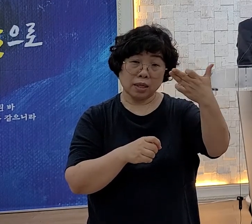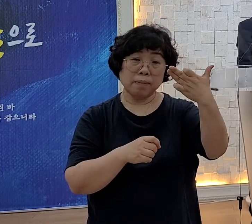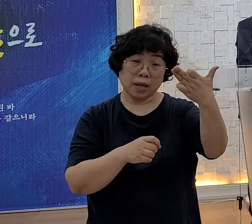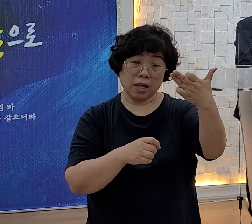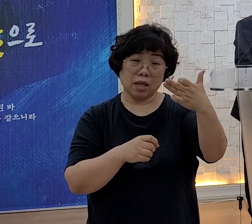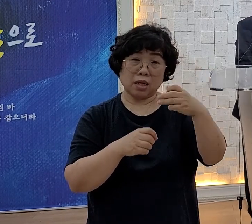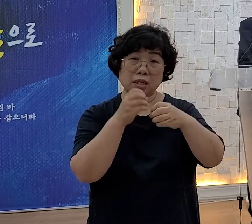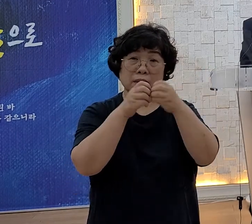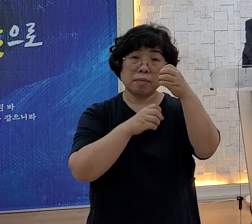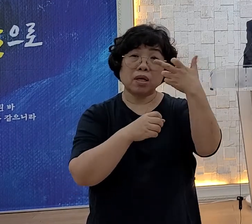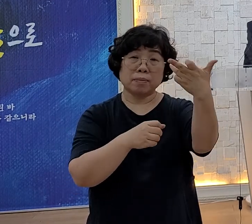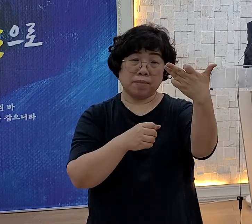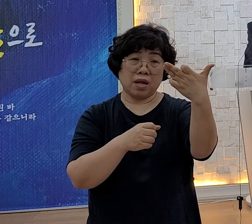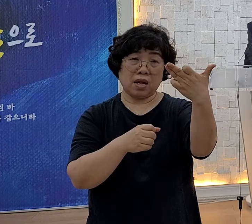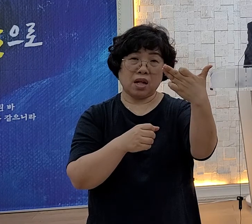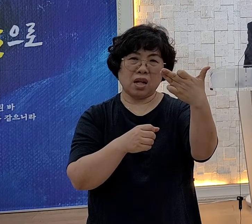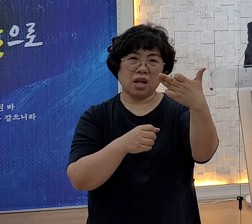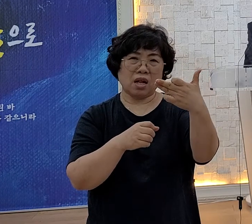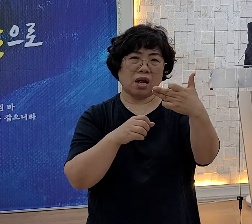때 지은 시가 아니라니까요.